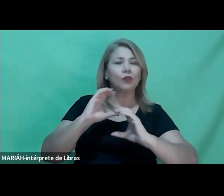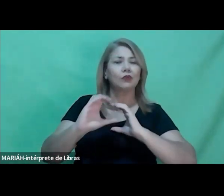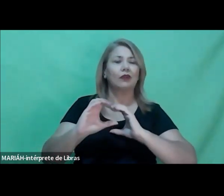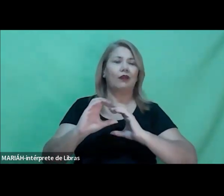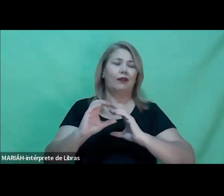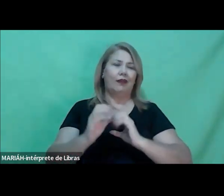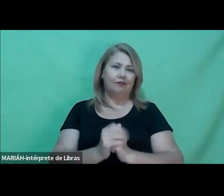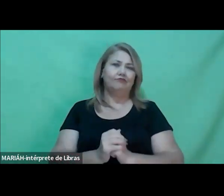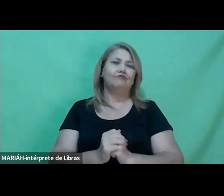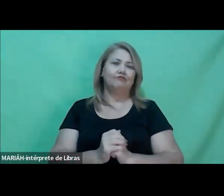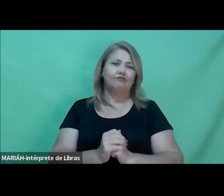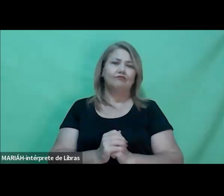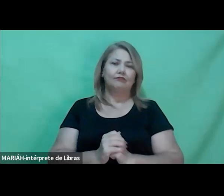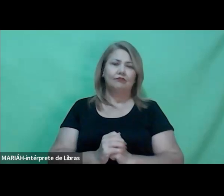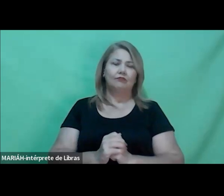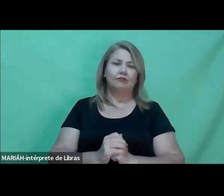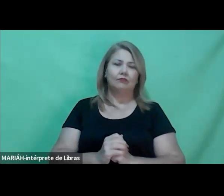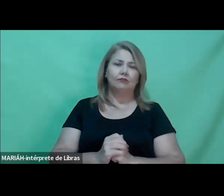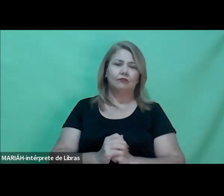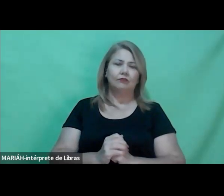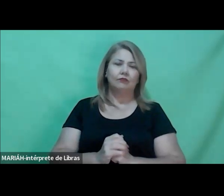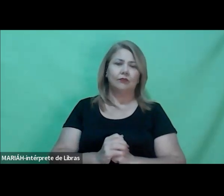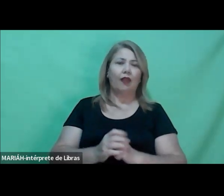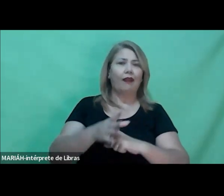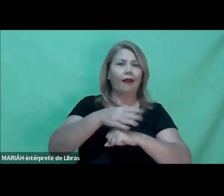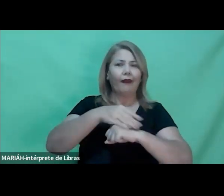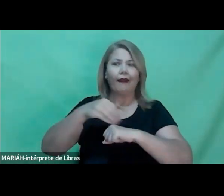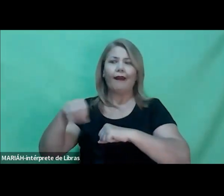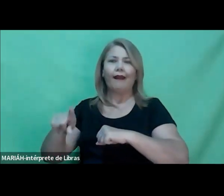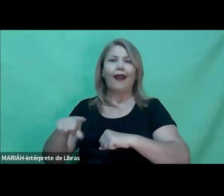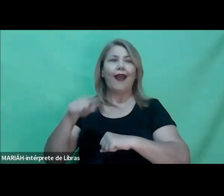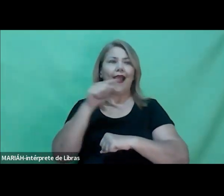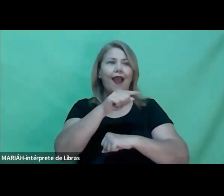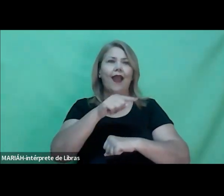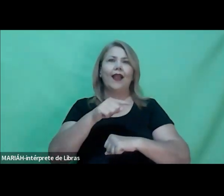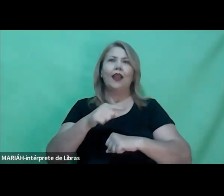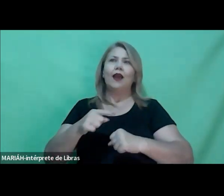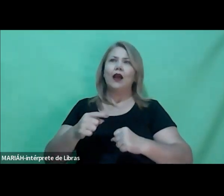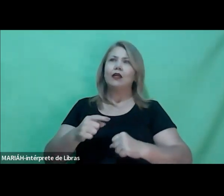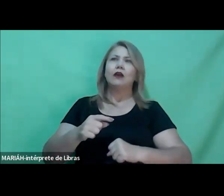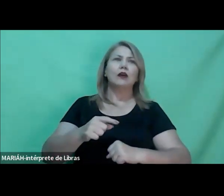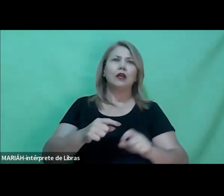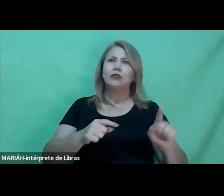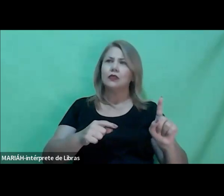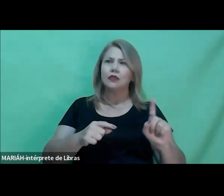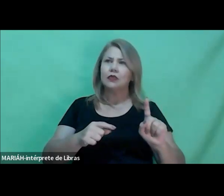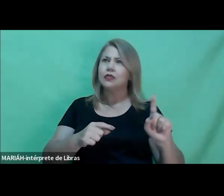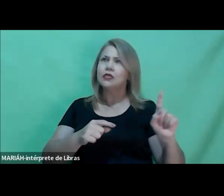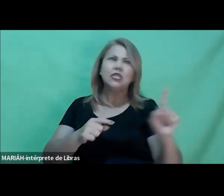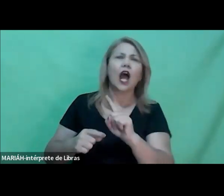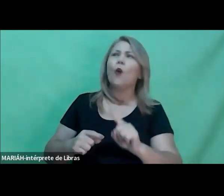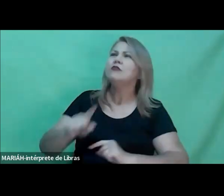entender el estado de ánimo que el mismo intérprete presenta no Ahora hay que dar tiempo a la persona solo cega para que